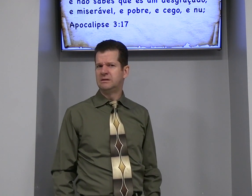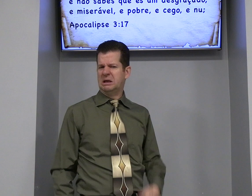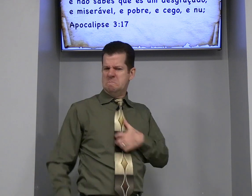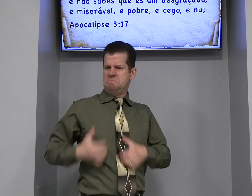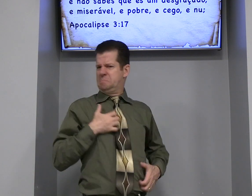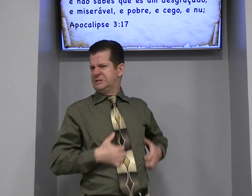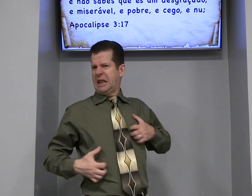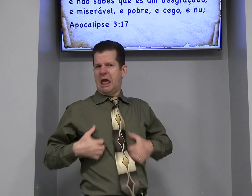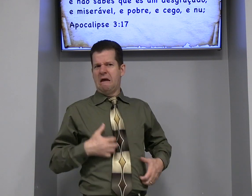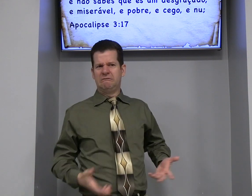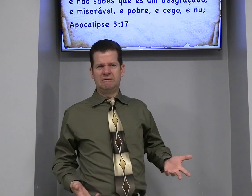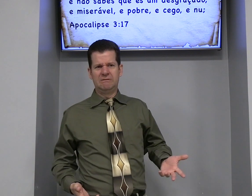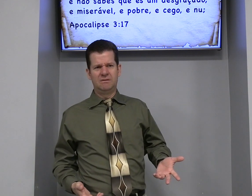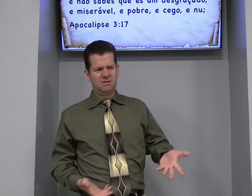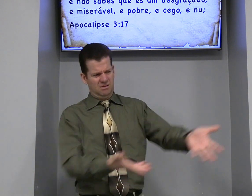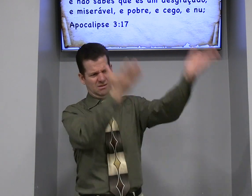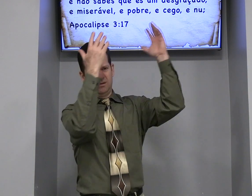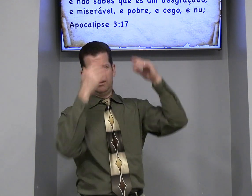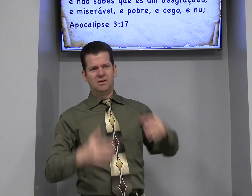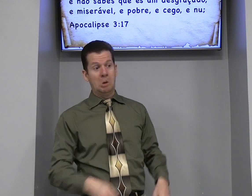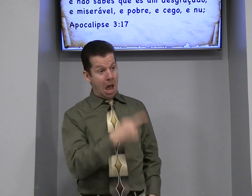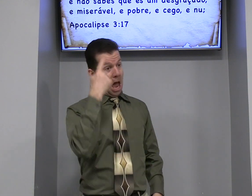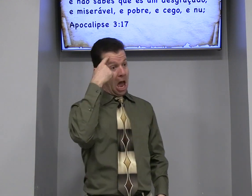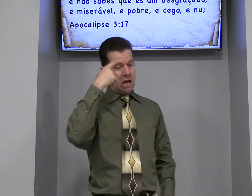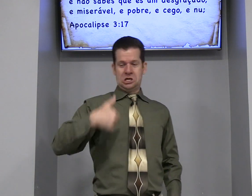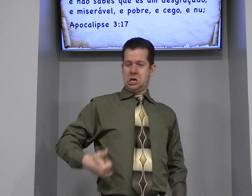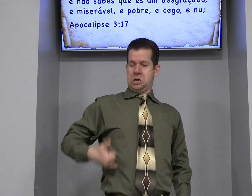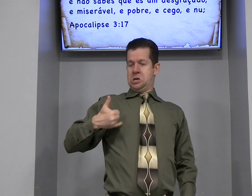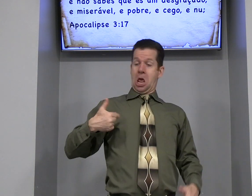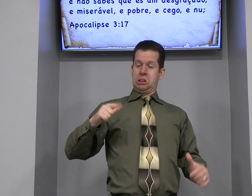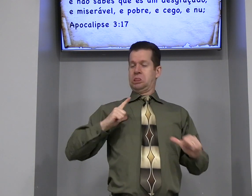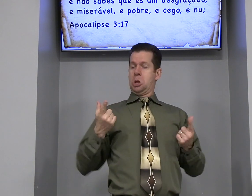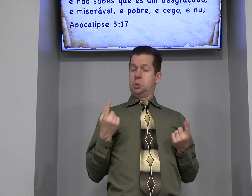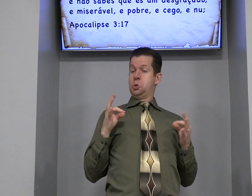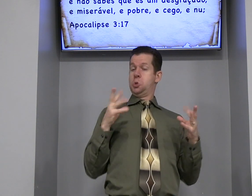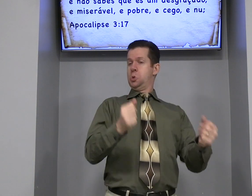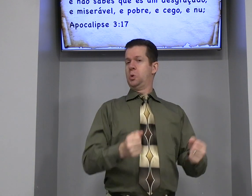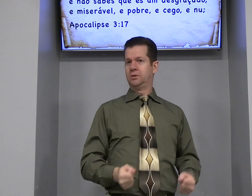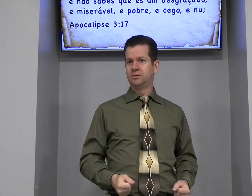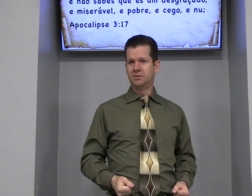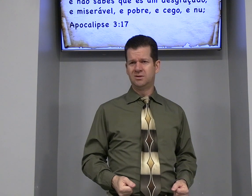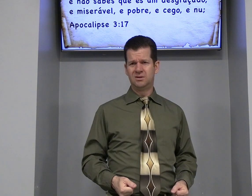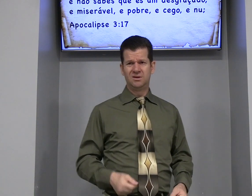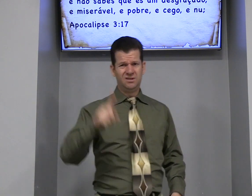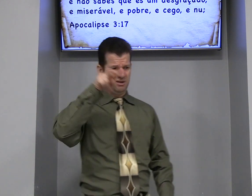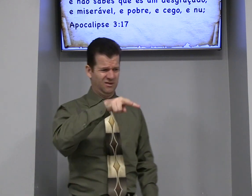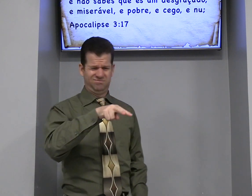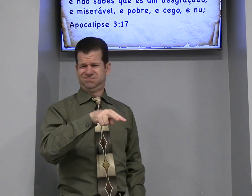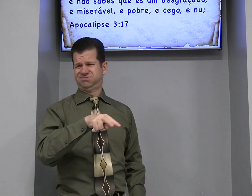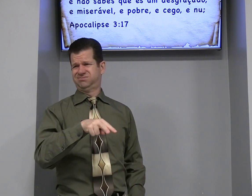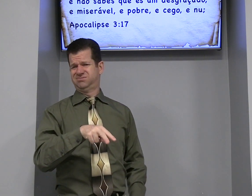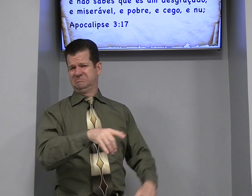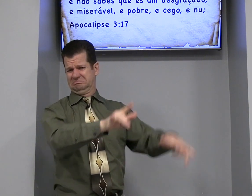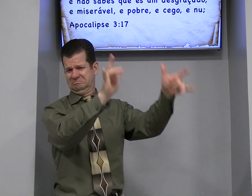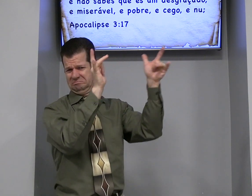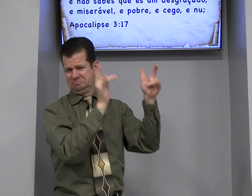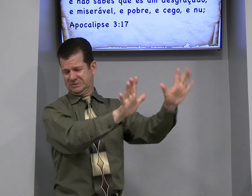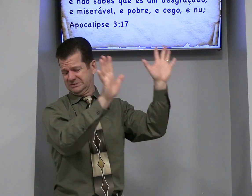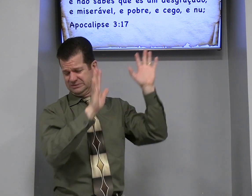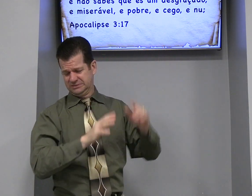Sabe, pessoa que não presta, é miserável. Acha que é rico e orgulhoso, tem tudo. Deus